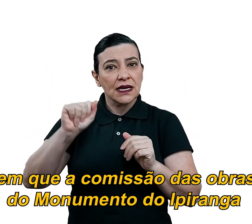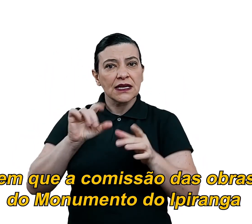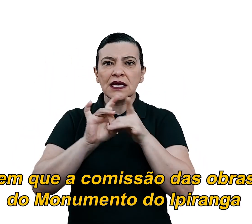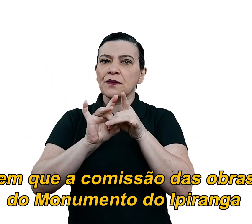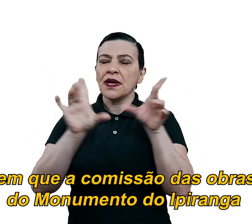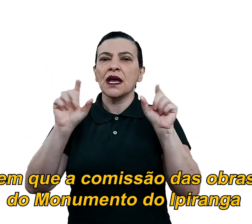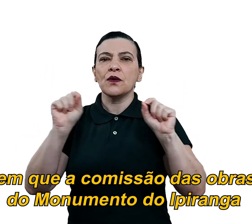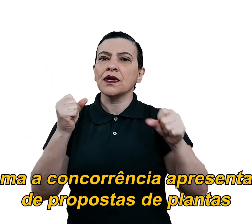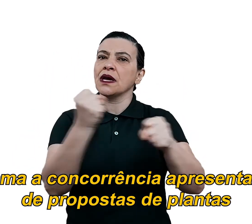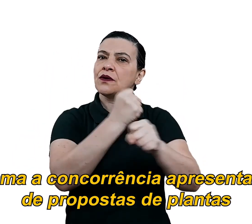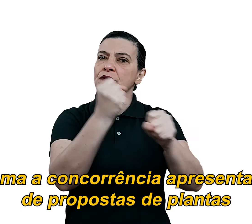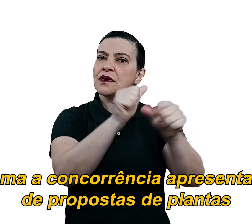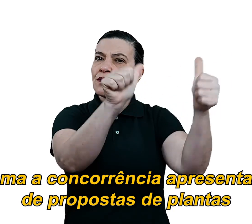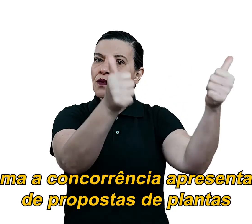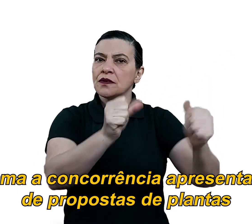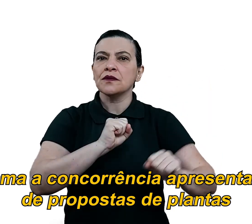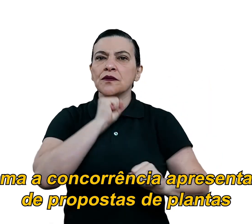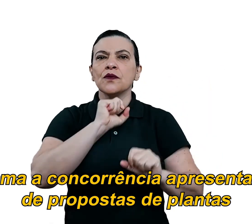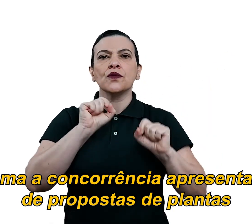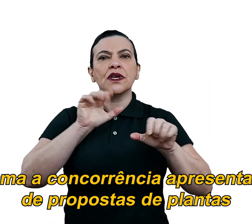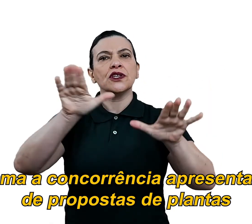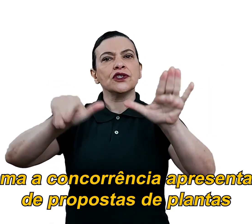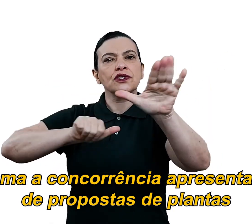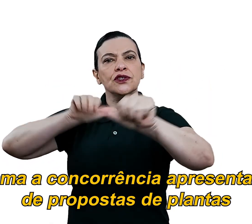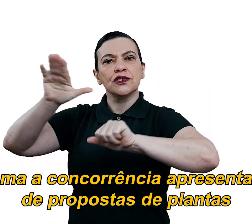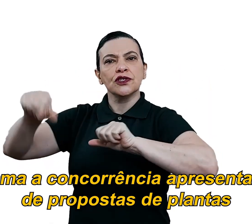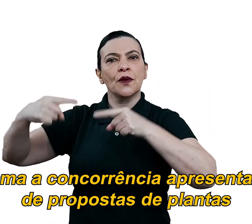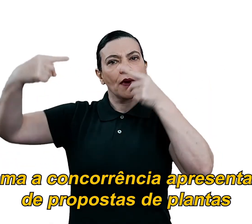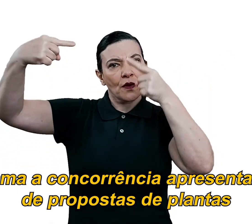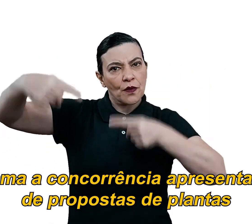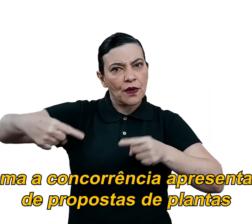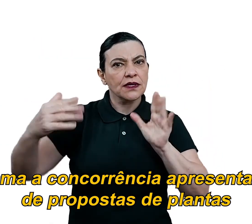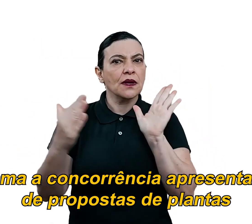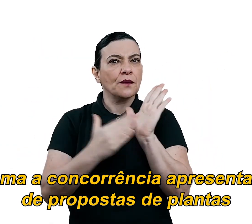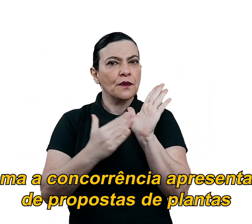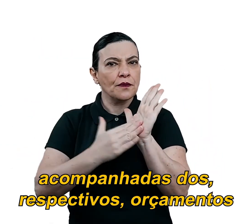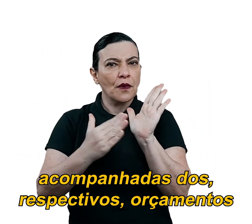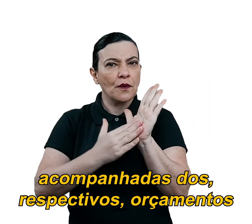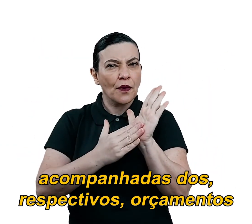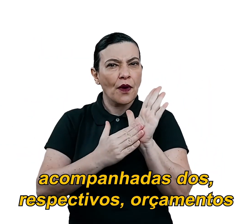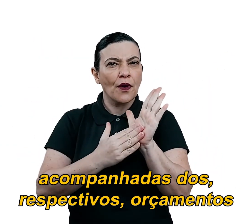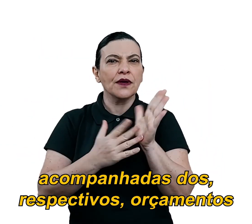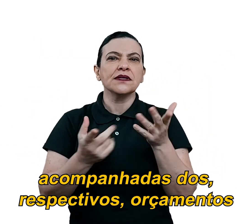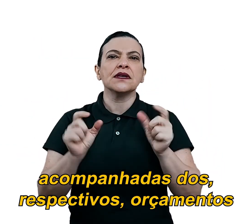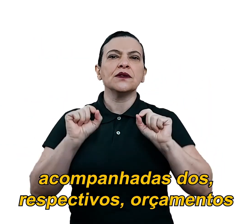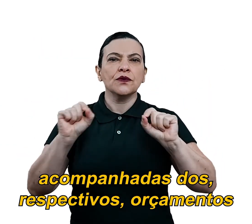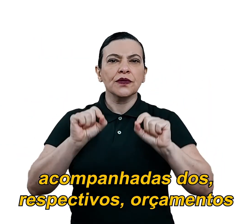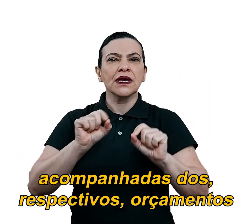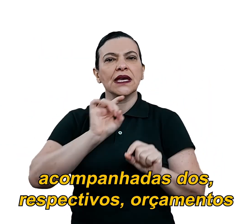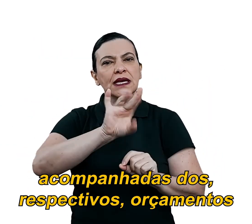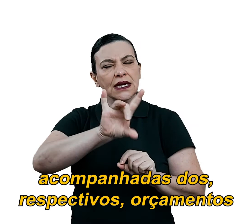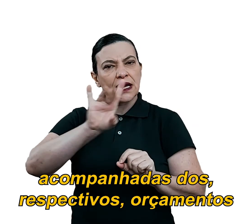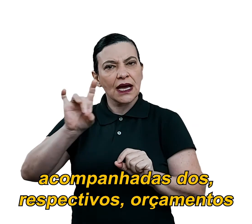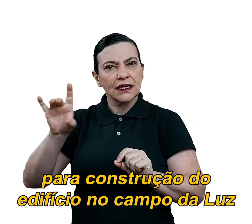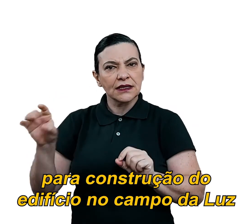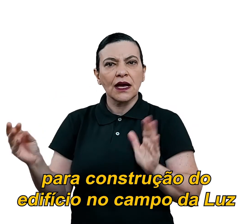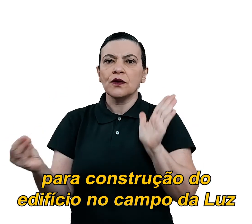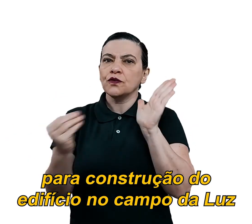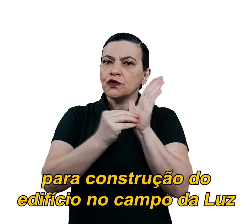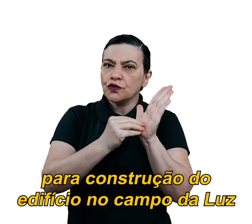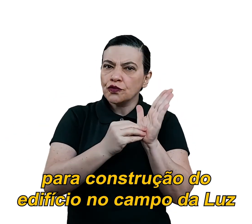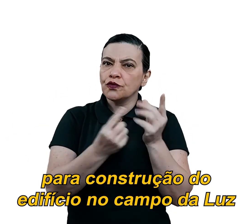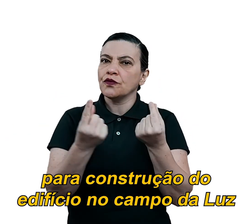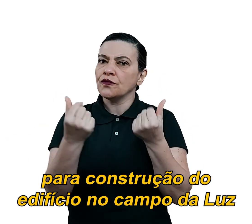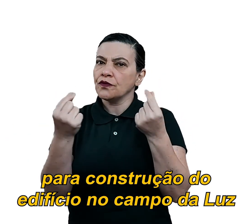do Monumento do Ipiranga chama concorrentes à apresentação de propostas de plantas acompanhadas dos respectivos orçamentos